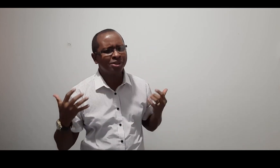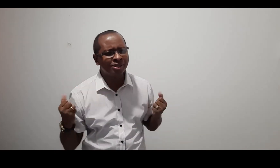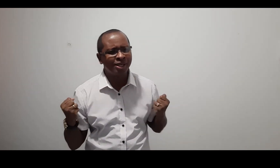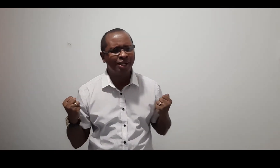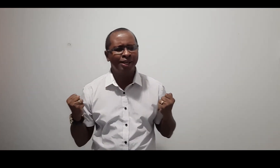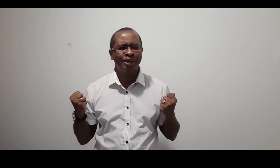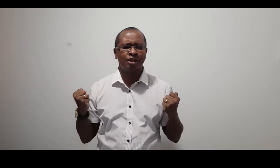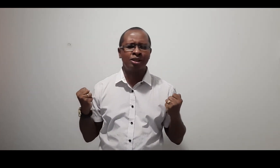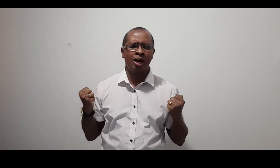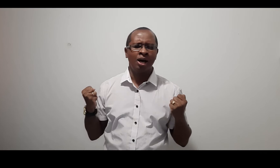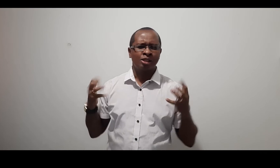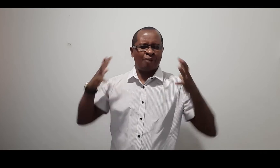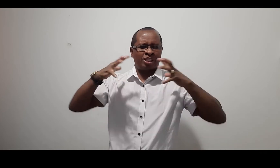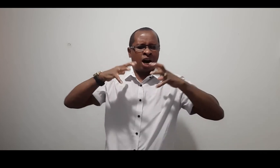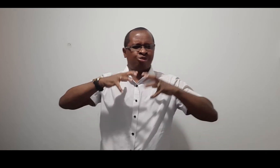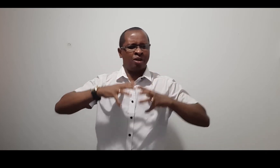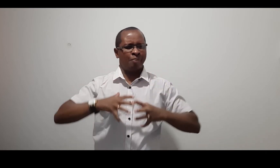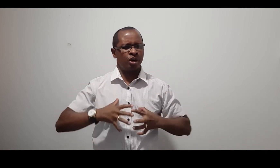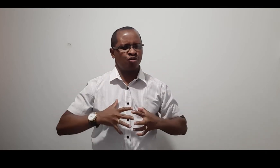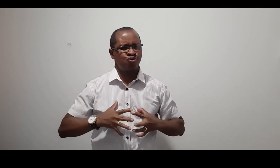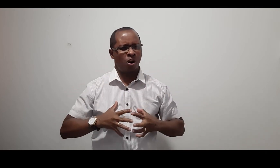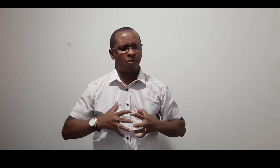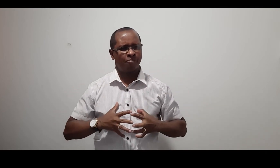izy satria zavatra hafa ny mamenin'ny fo ao